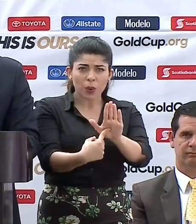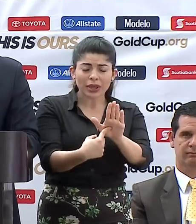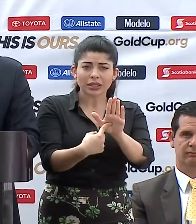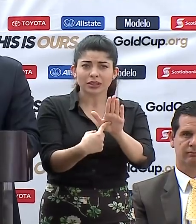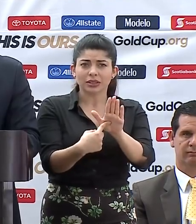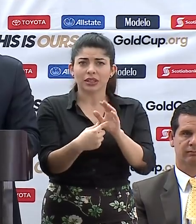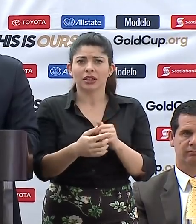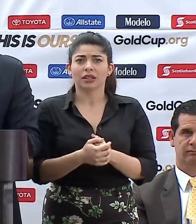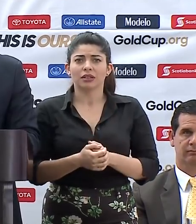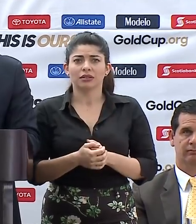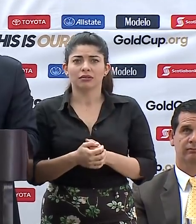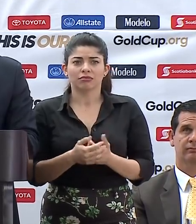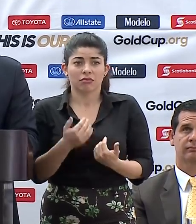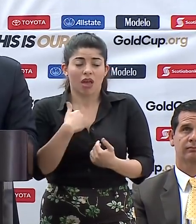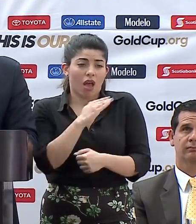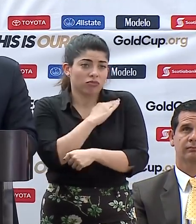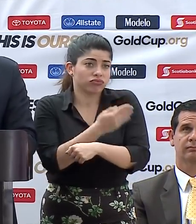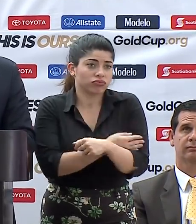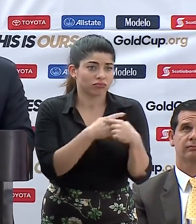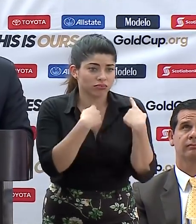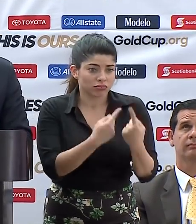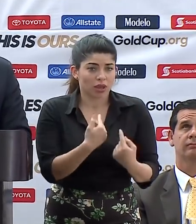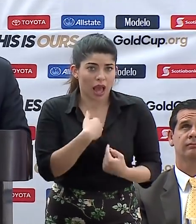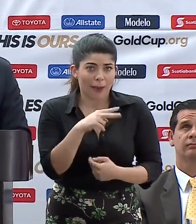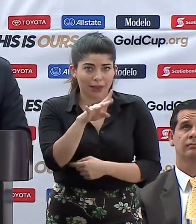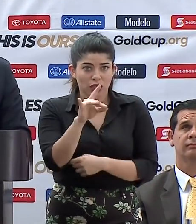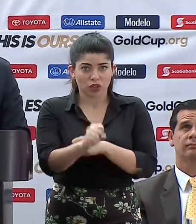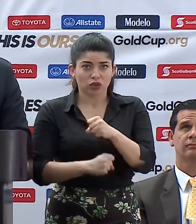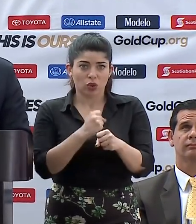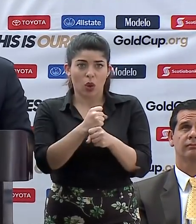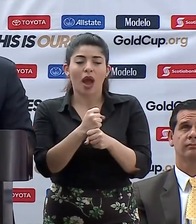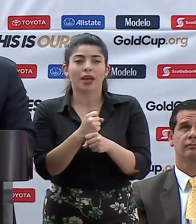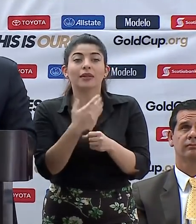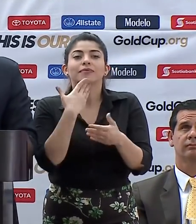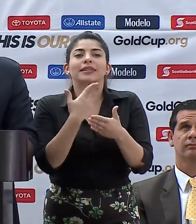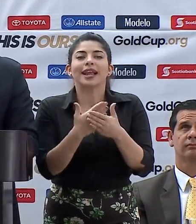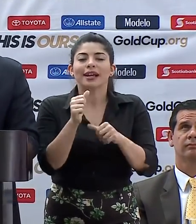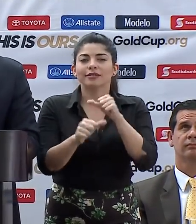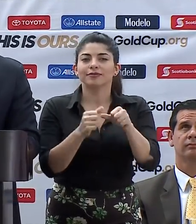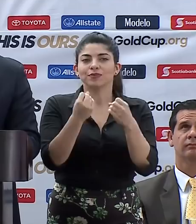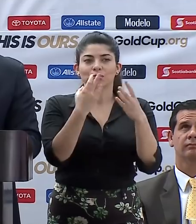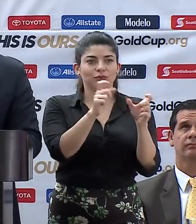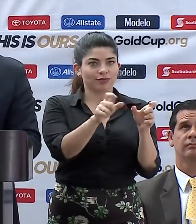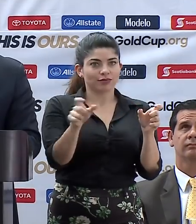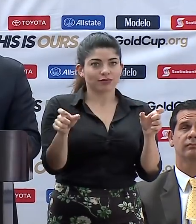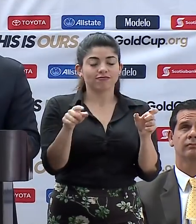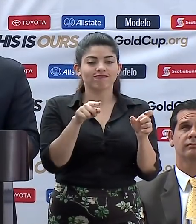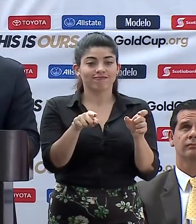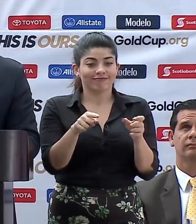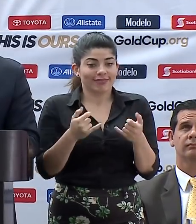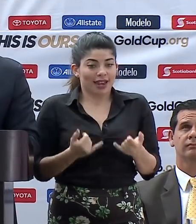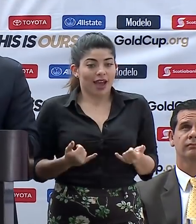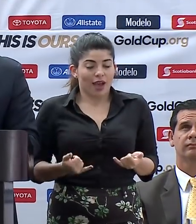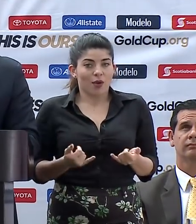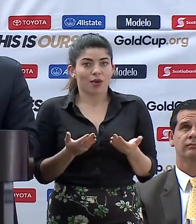de fortaleza que hemos dado en estos 28 años, gracias al esfuerzo de muchas personas, es lo que